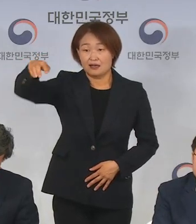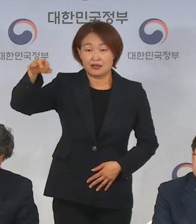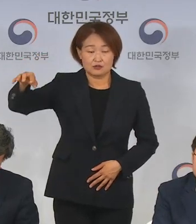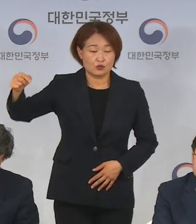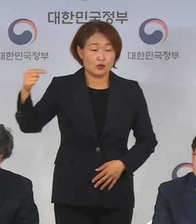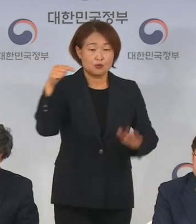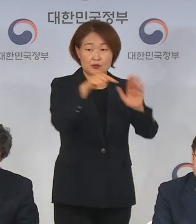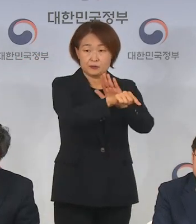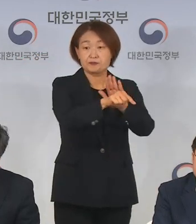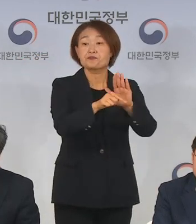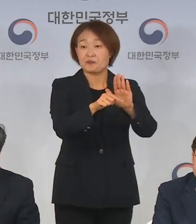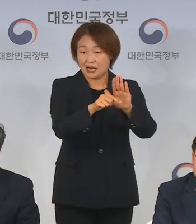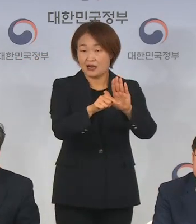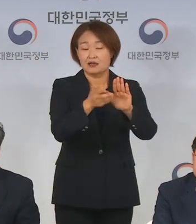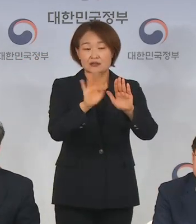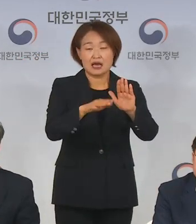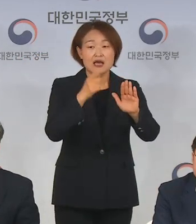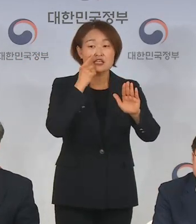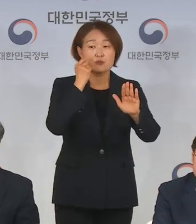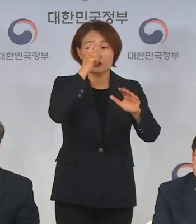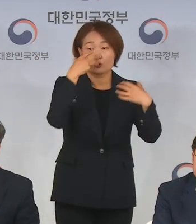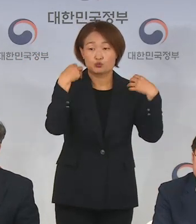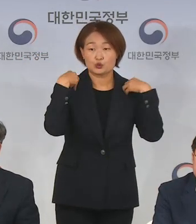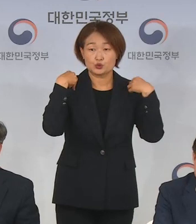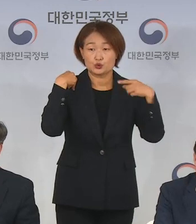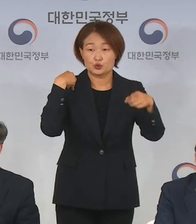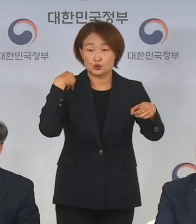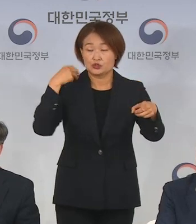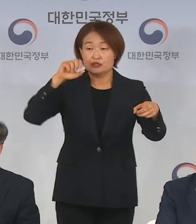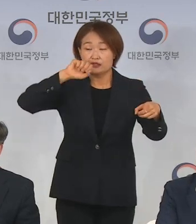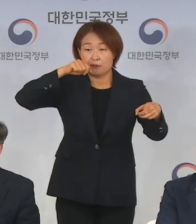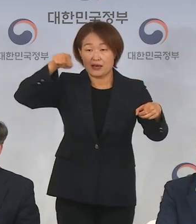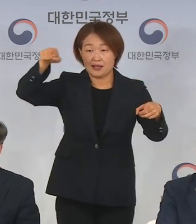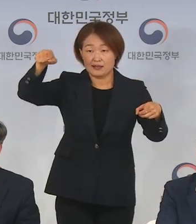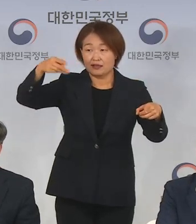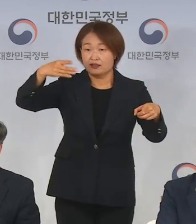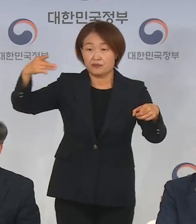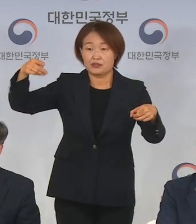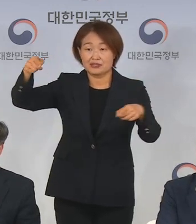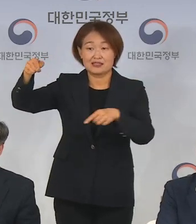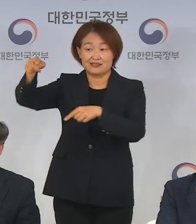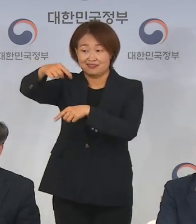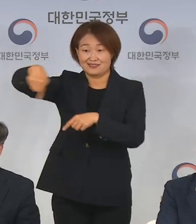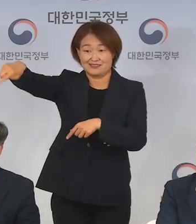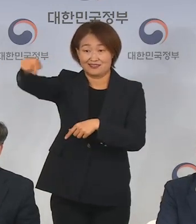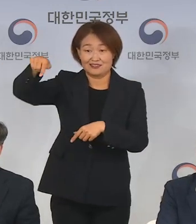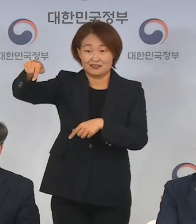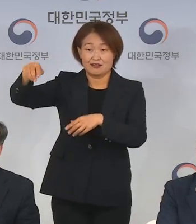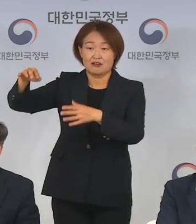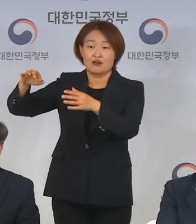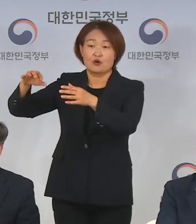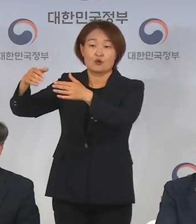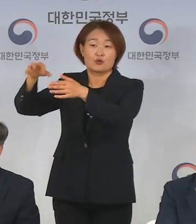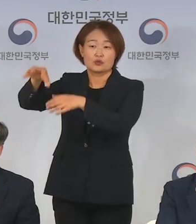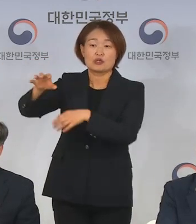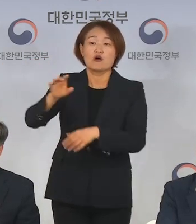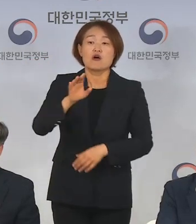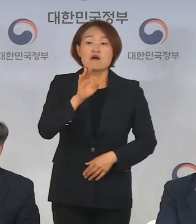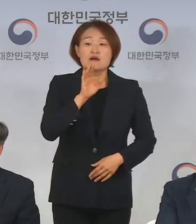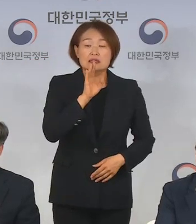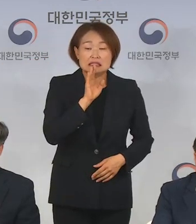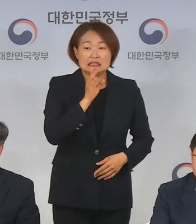시찰을 했는데 일본 정부가 대만과 태평양 도서국 포럼에는